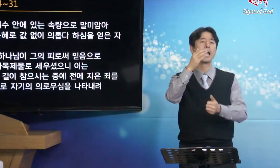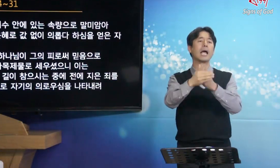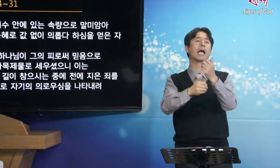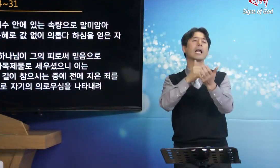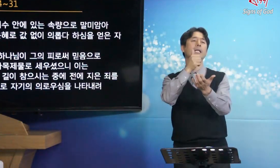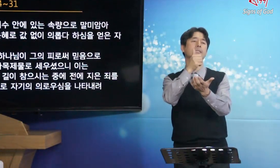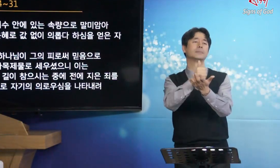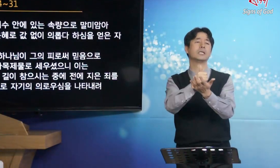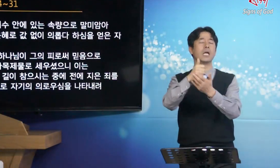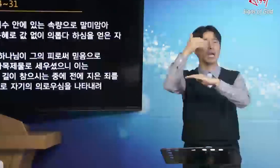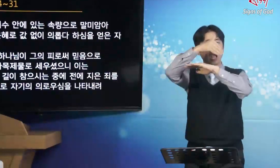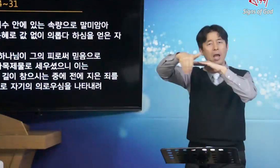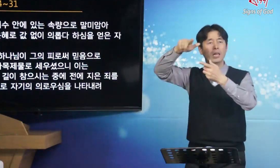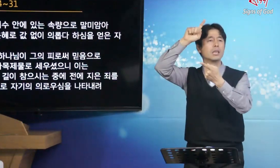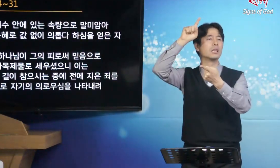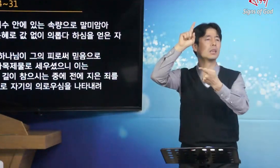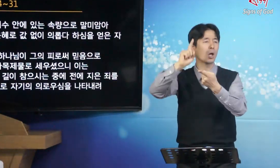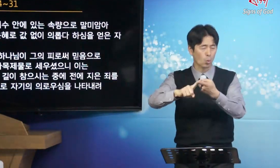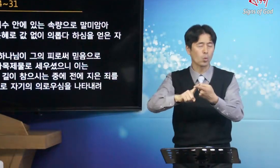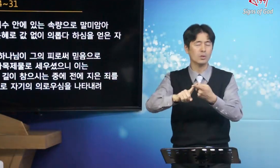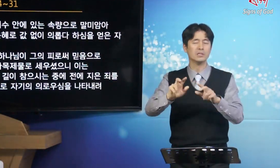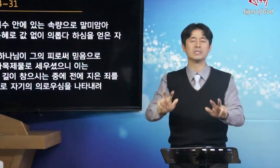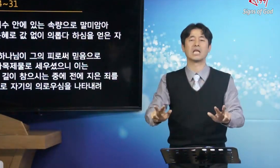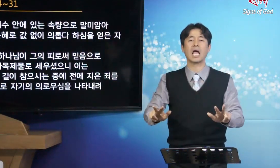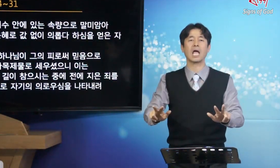단 한 가지, 하나님의 계획하신 대로